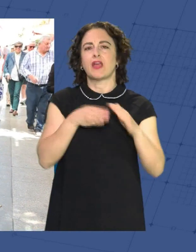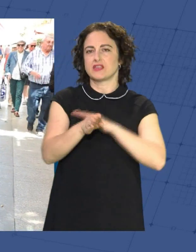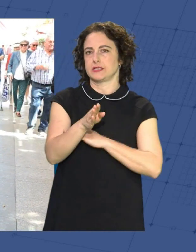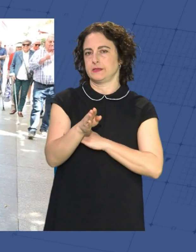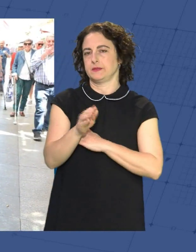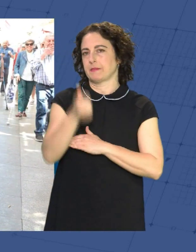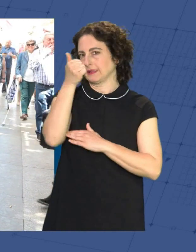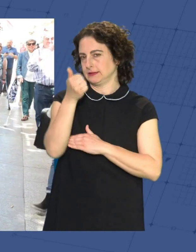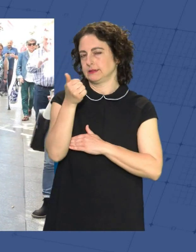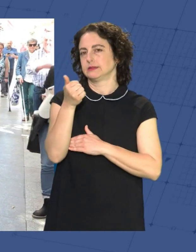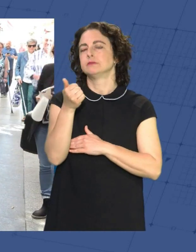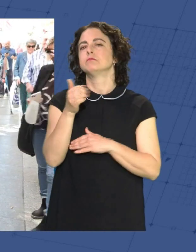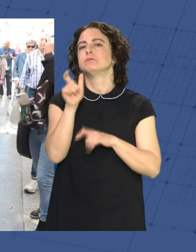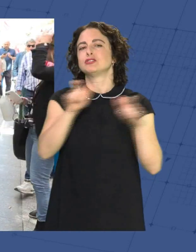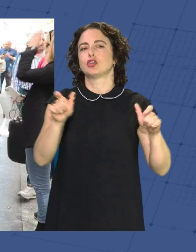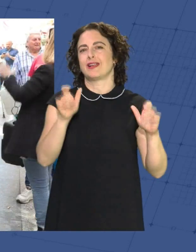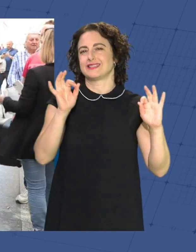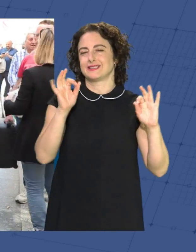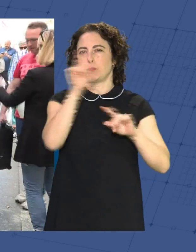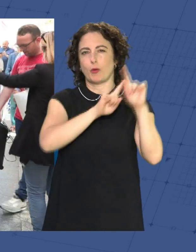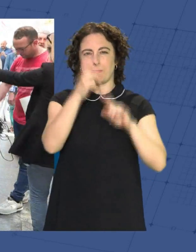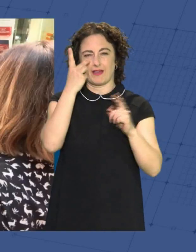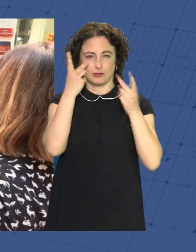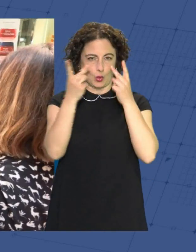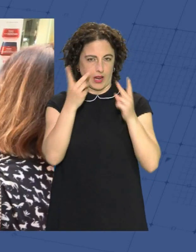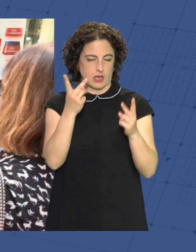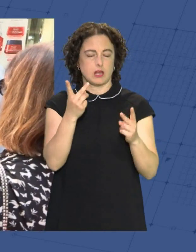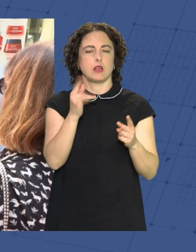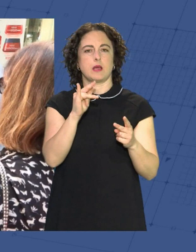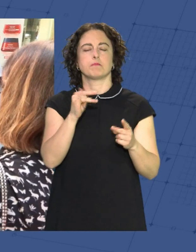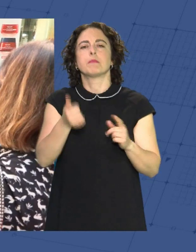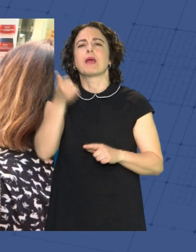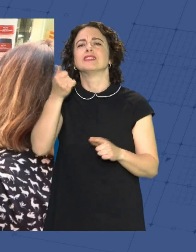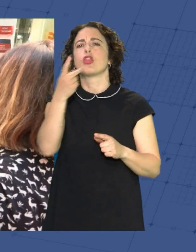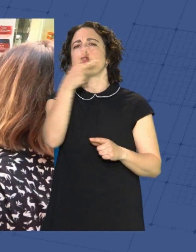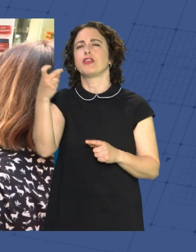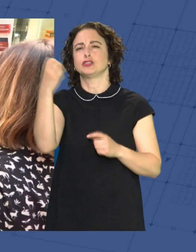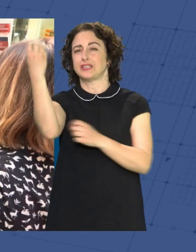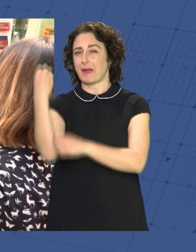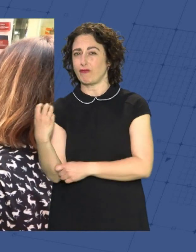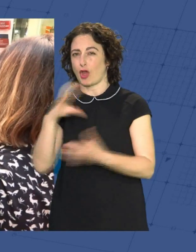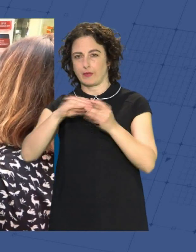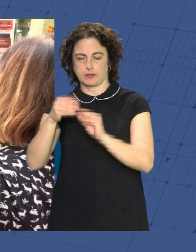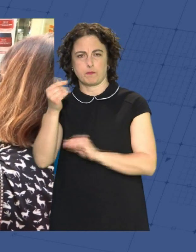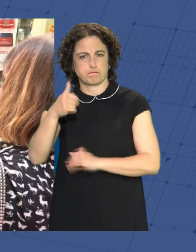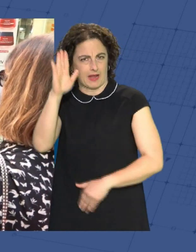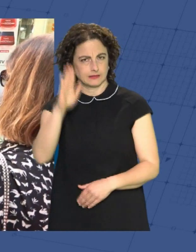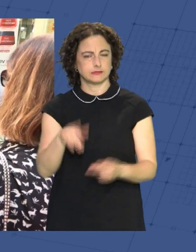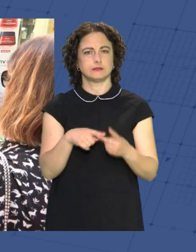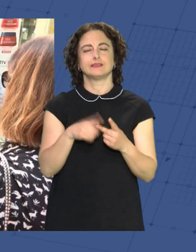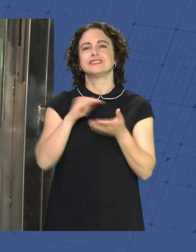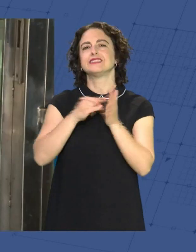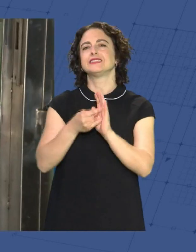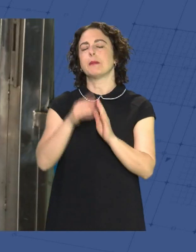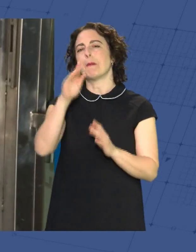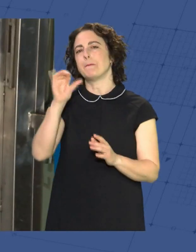implantadas para las personas con problemas de visión. En la ciudad hay más de 200 semáforos adaptados que incluyen el sistema